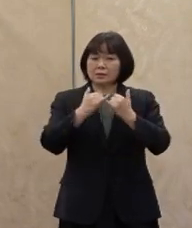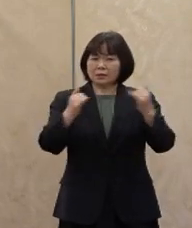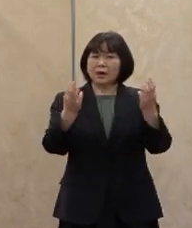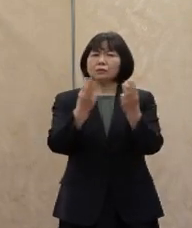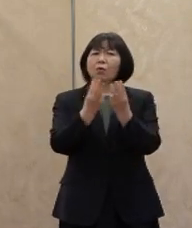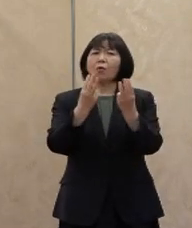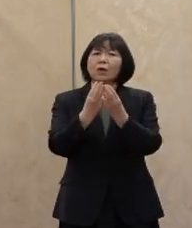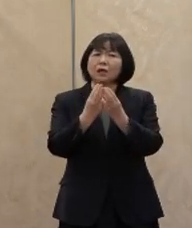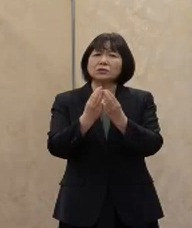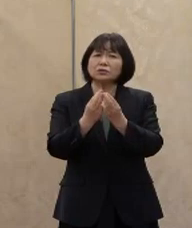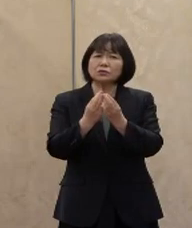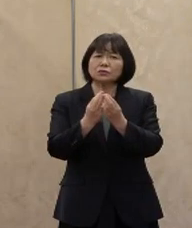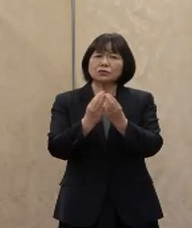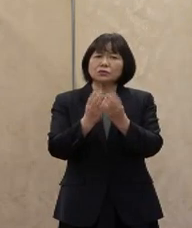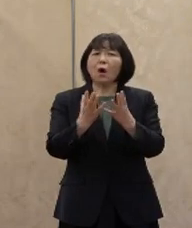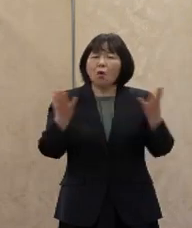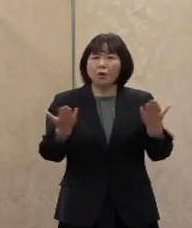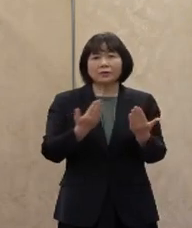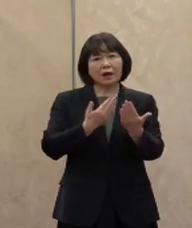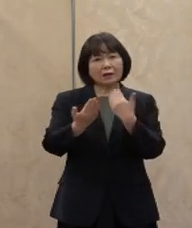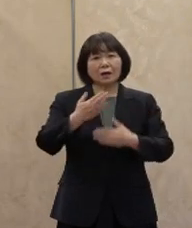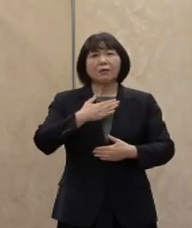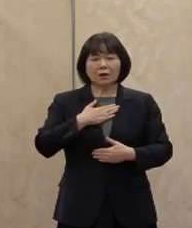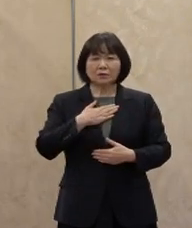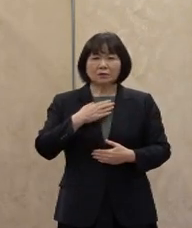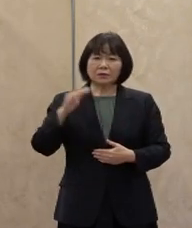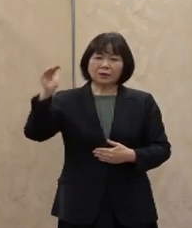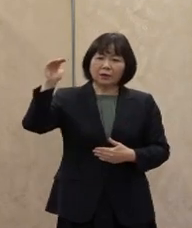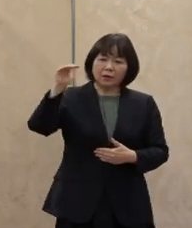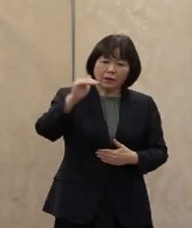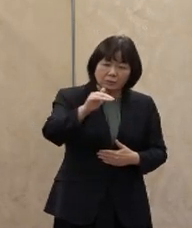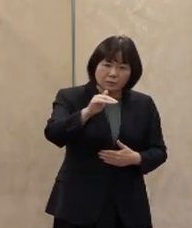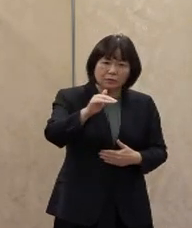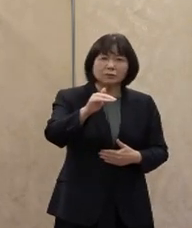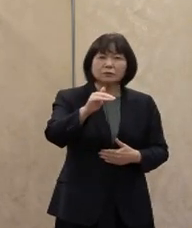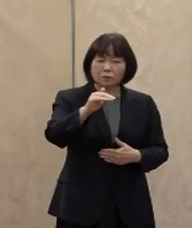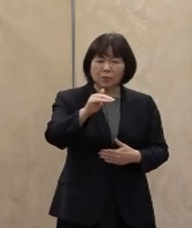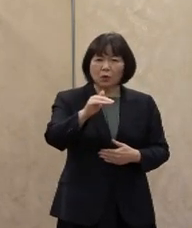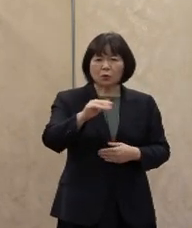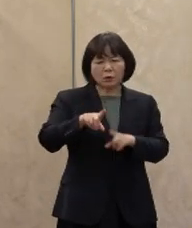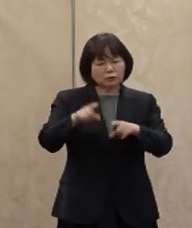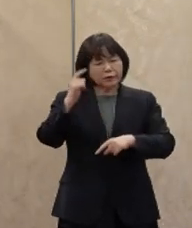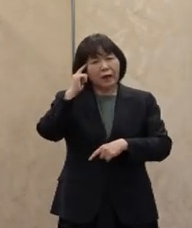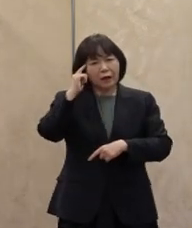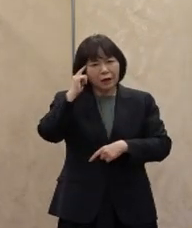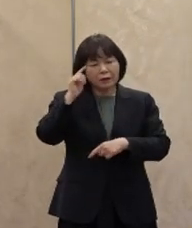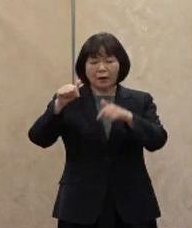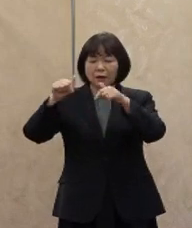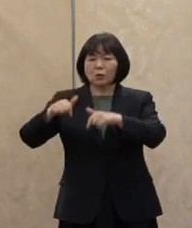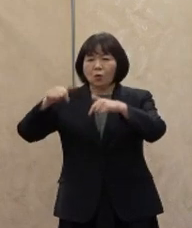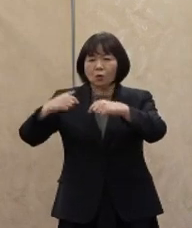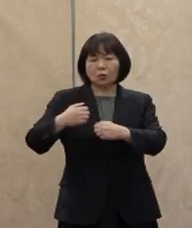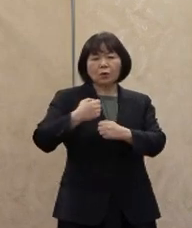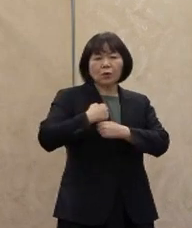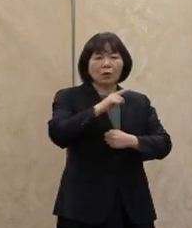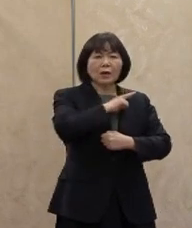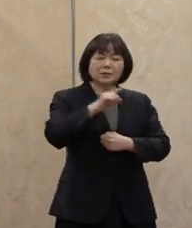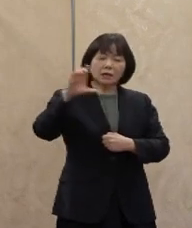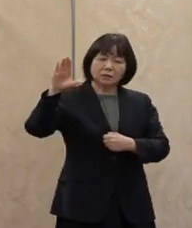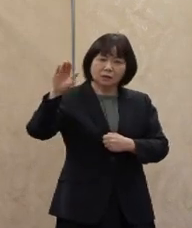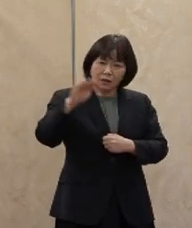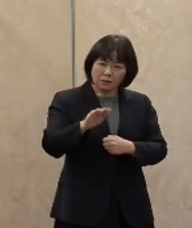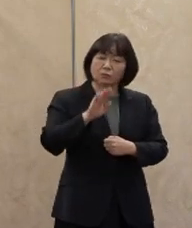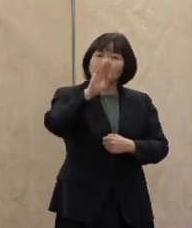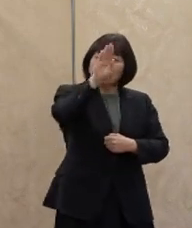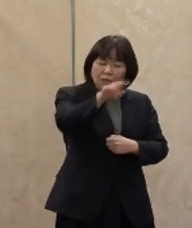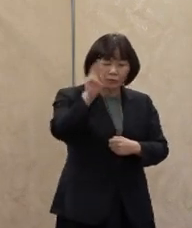多い、これはもう、まあ、明らかだし、あの減少するにしても普通に考えると兵庫と京都が先に減少してその後に大阪が減少するというので